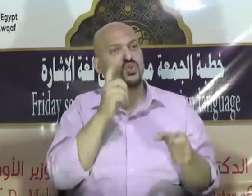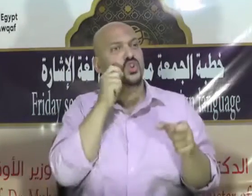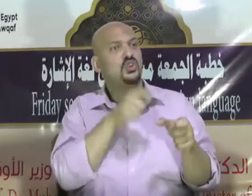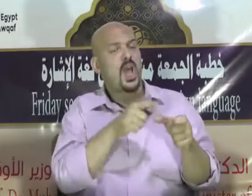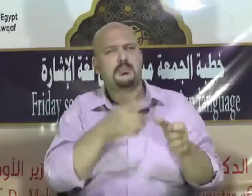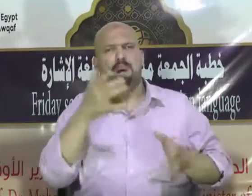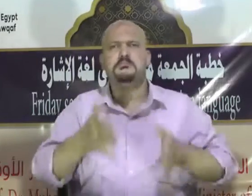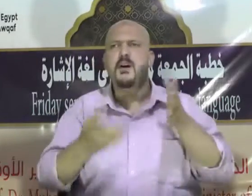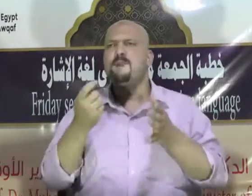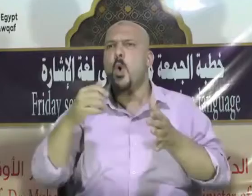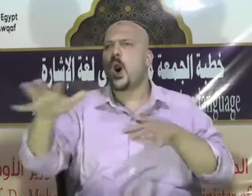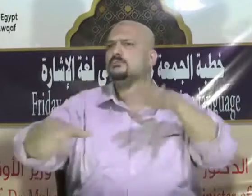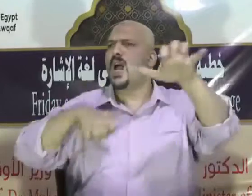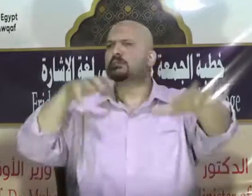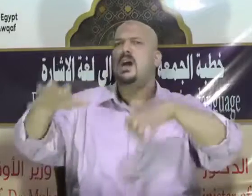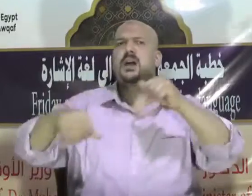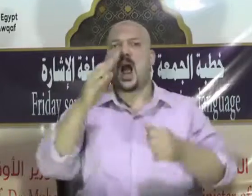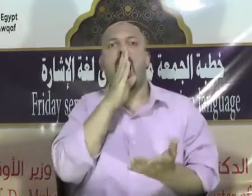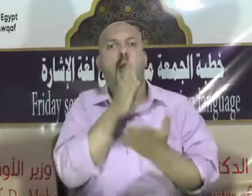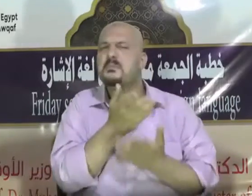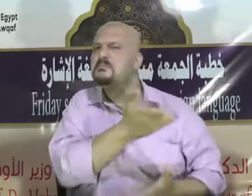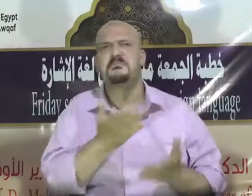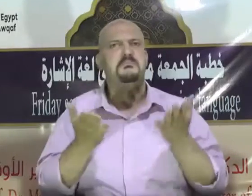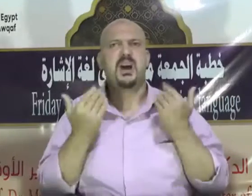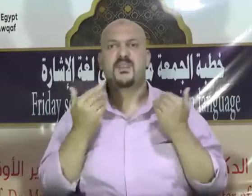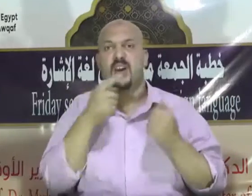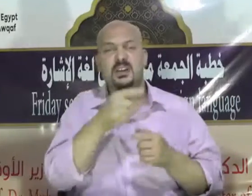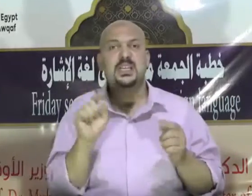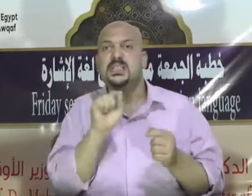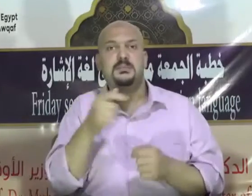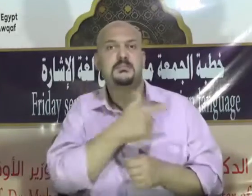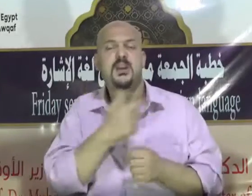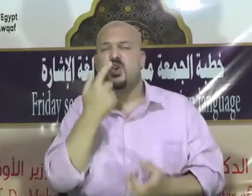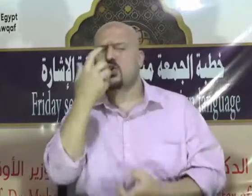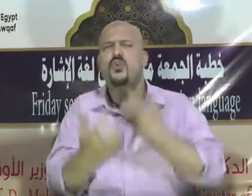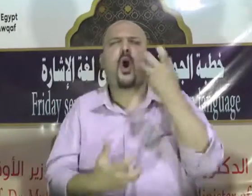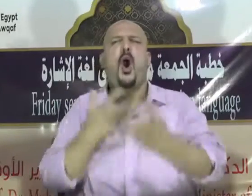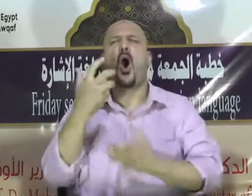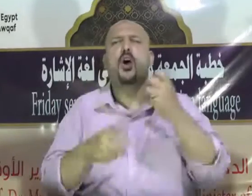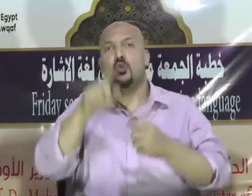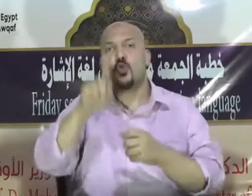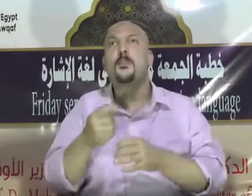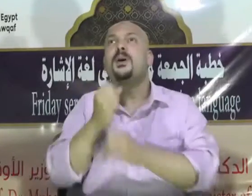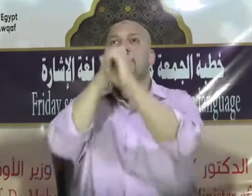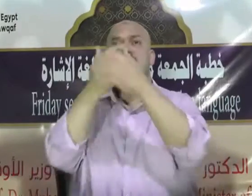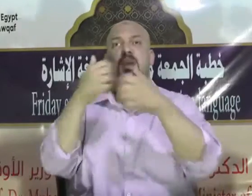الله بغير حق فلهم النار يوم القيامة. وفي شأن حرمة